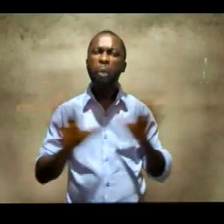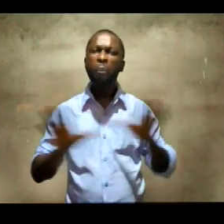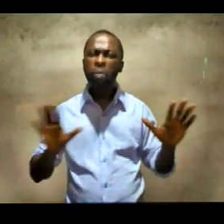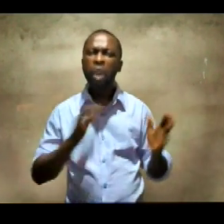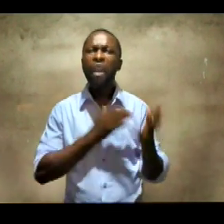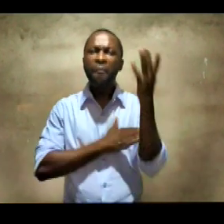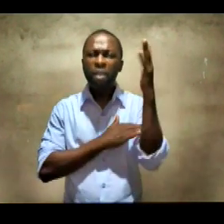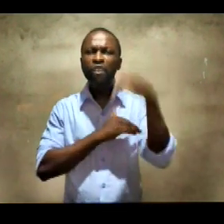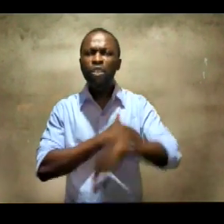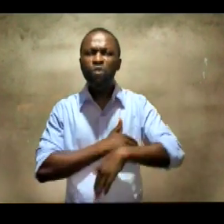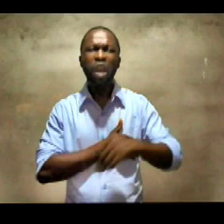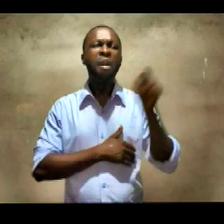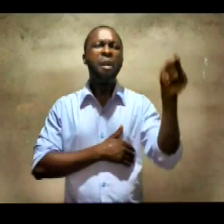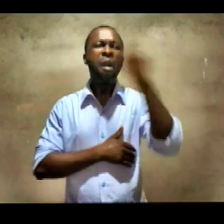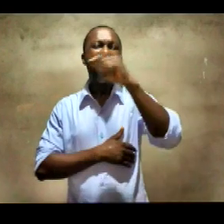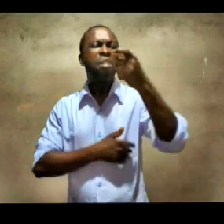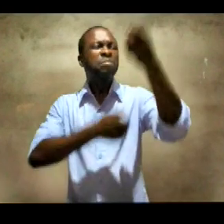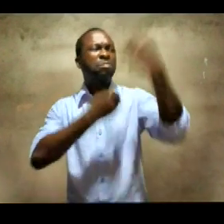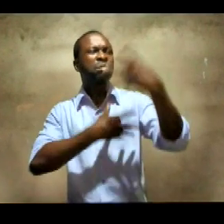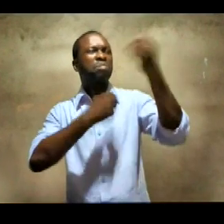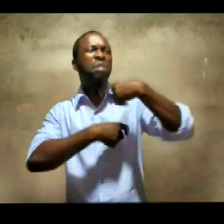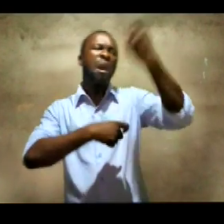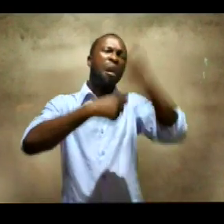et insultés. C'est juste un jeu pour eux.